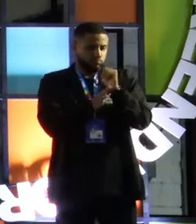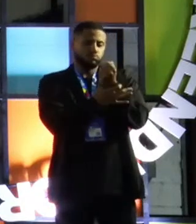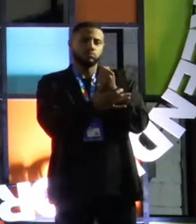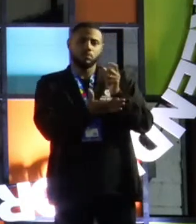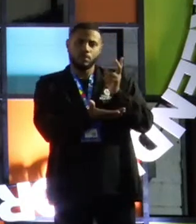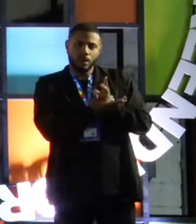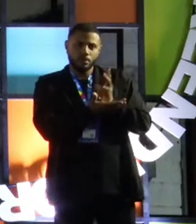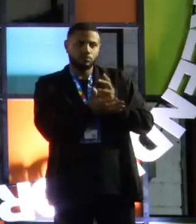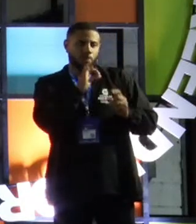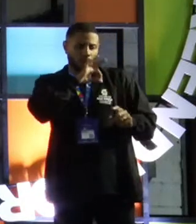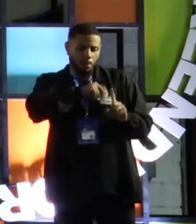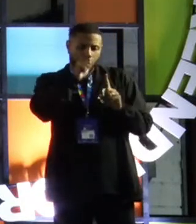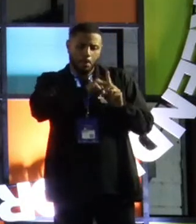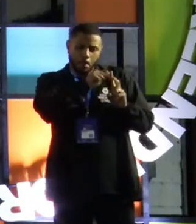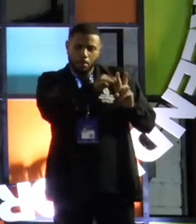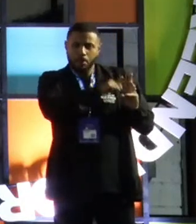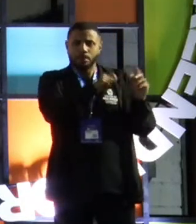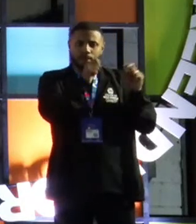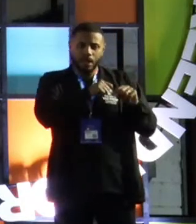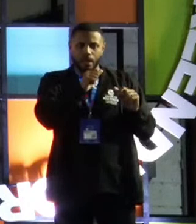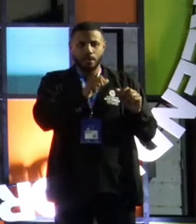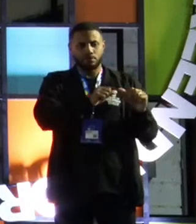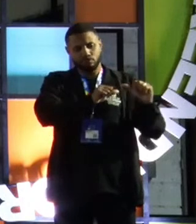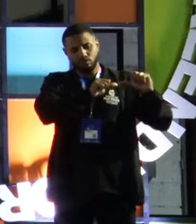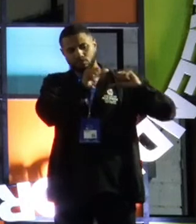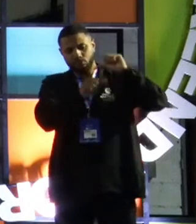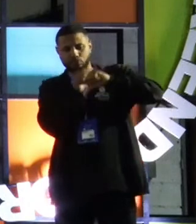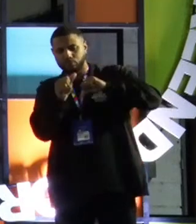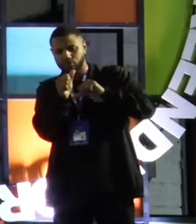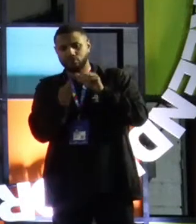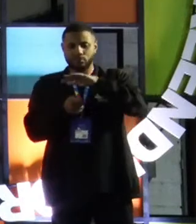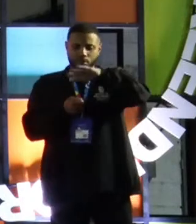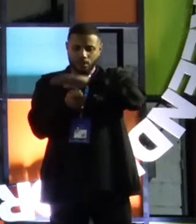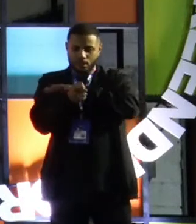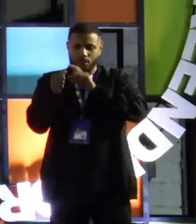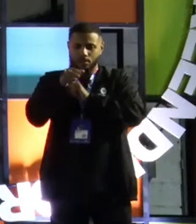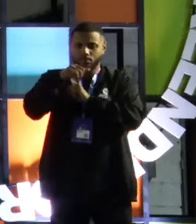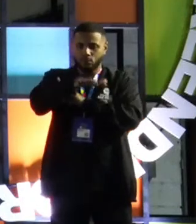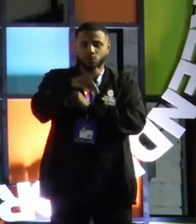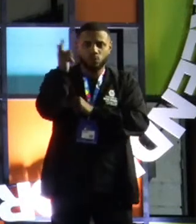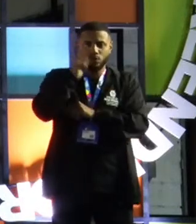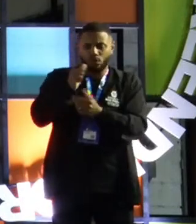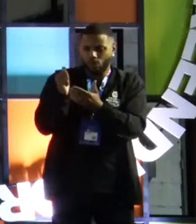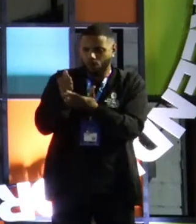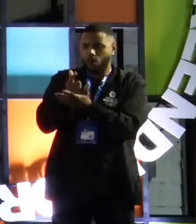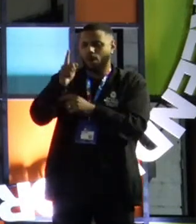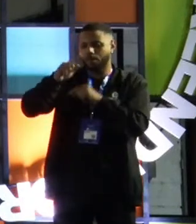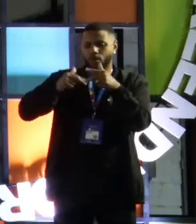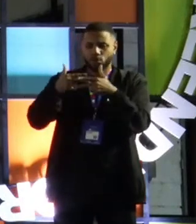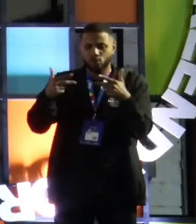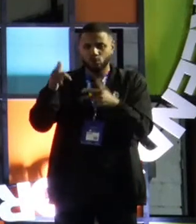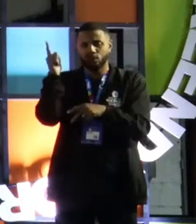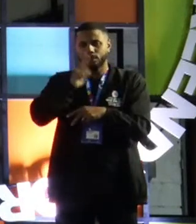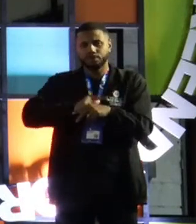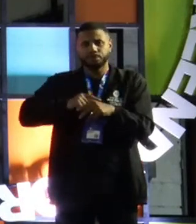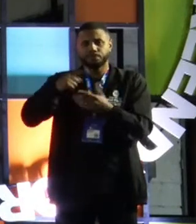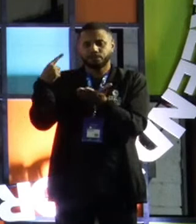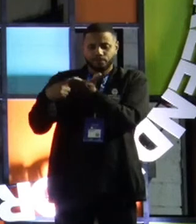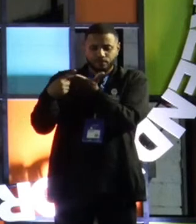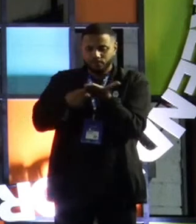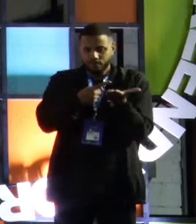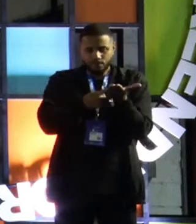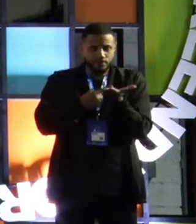e invista na tua carreira de influenciador digital. Compre seus periféricos, faça reviews do que você